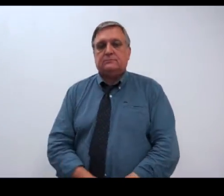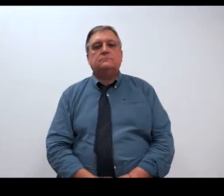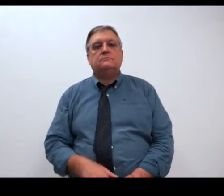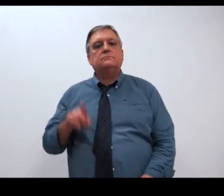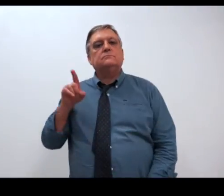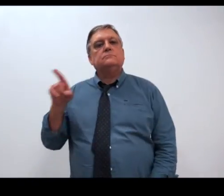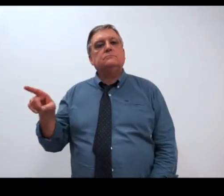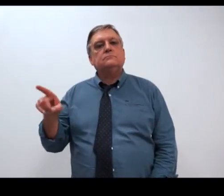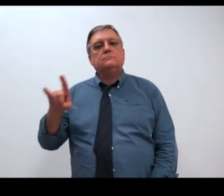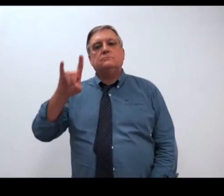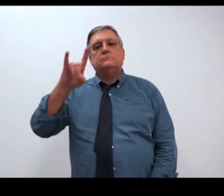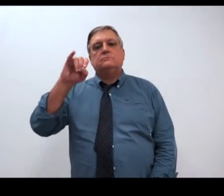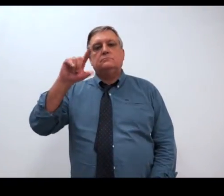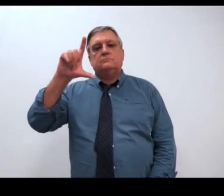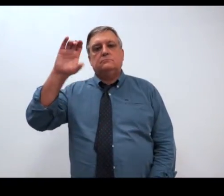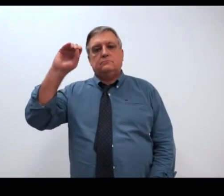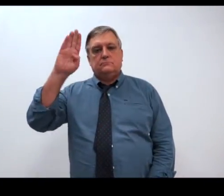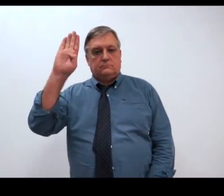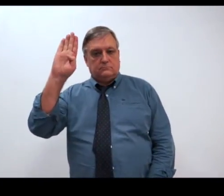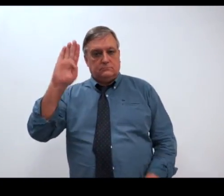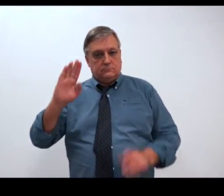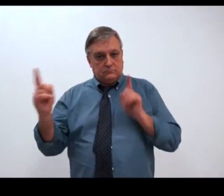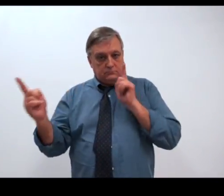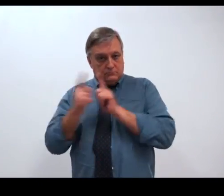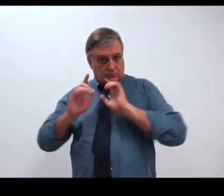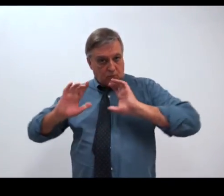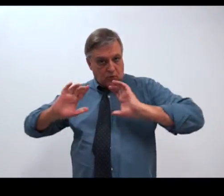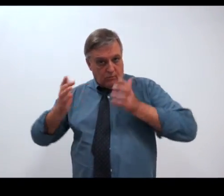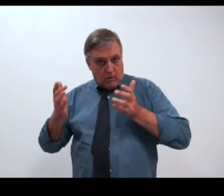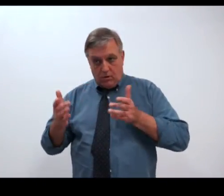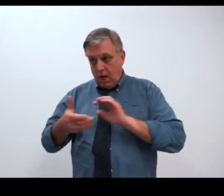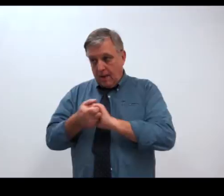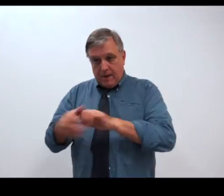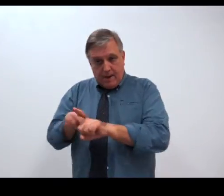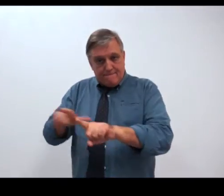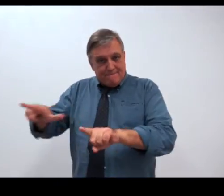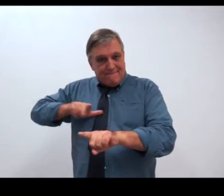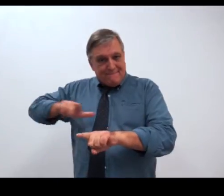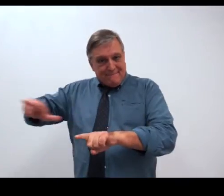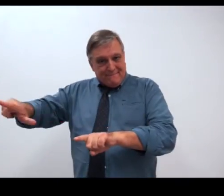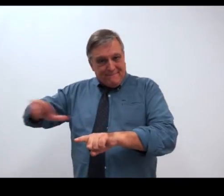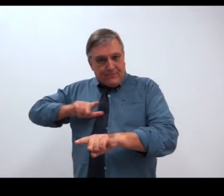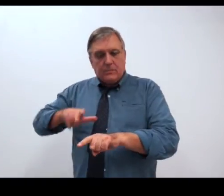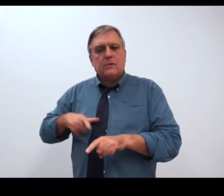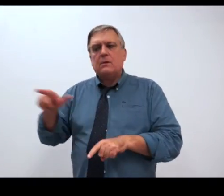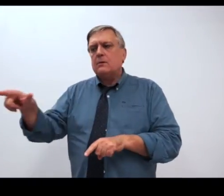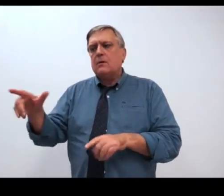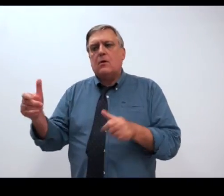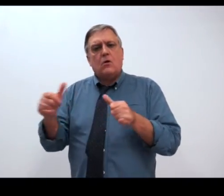réponses les plus complètes et les plus authentiques, venant de quelqu'un qui sait de quoi il parle.